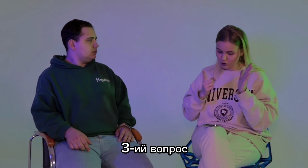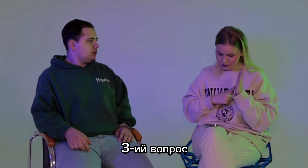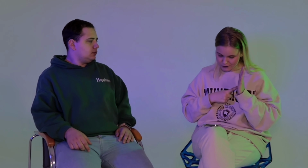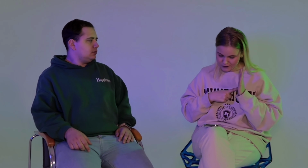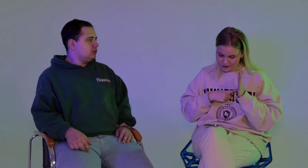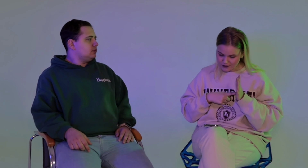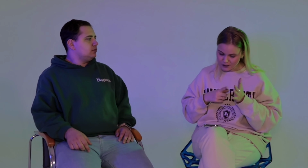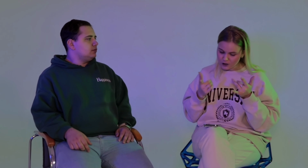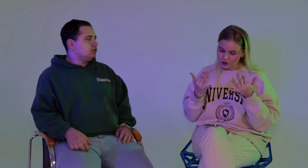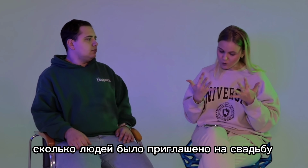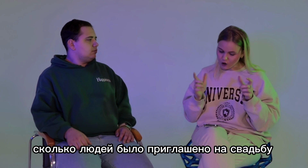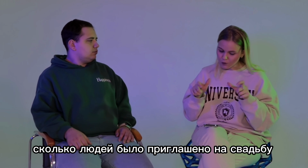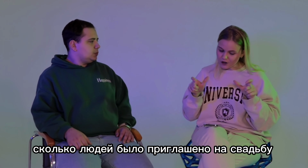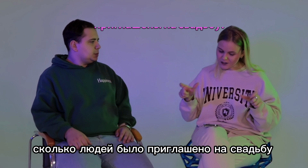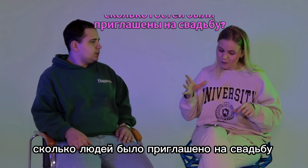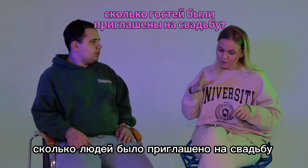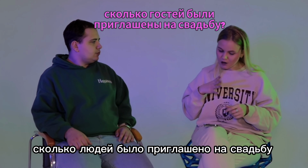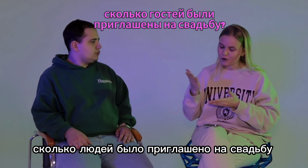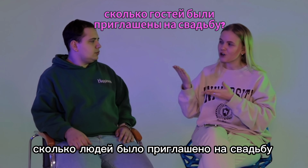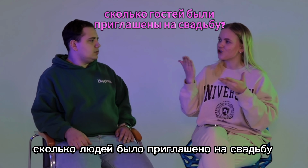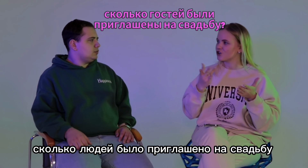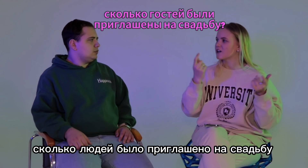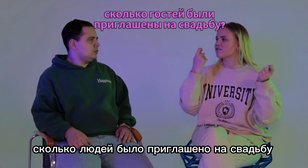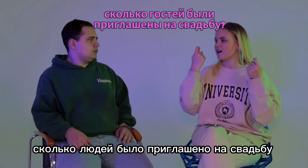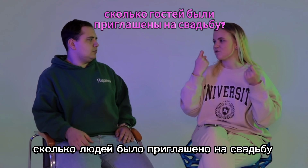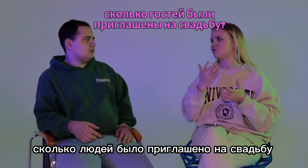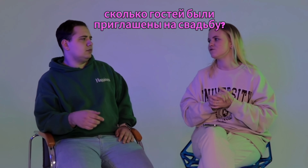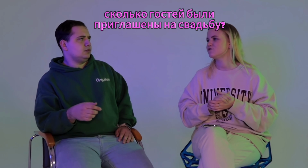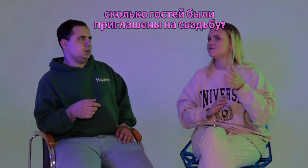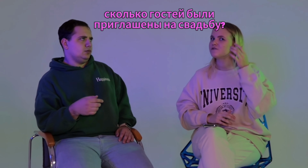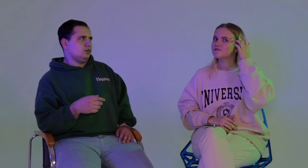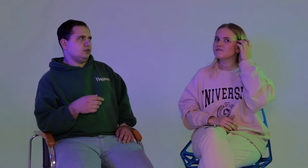вопрос. Сколько людей будет приглашено на свадьбу?